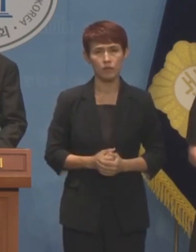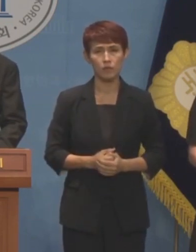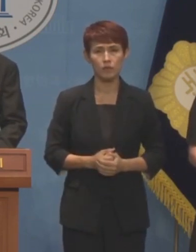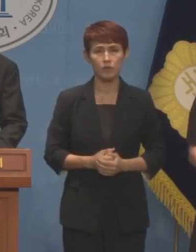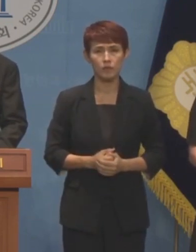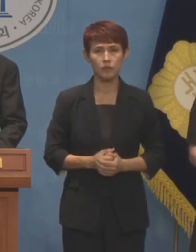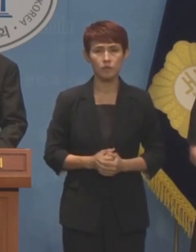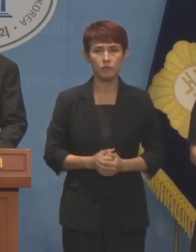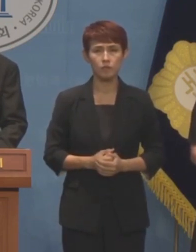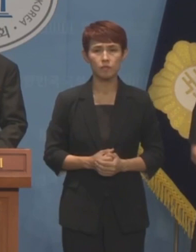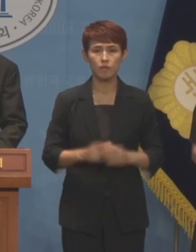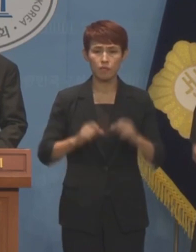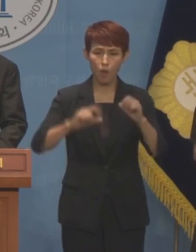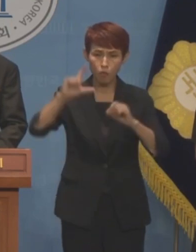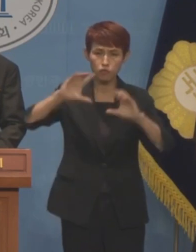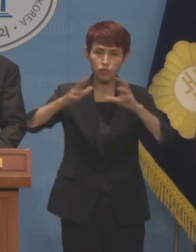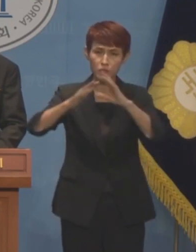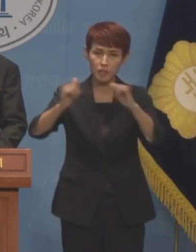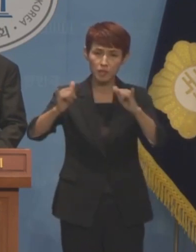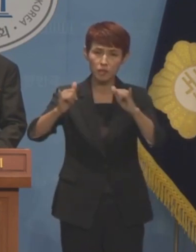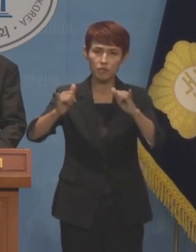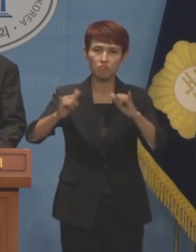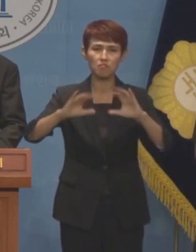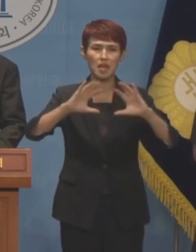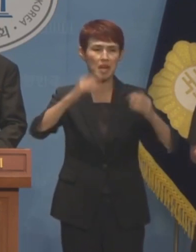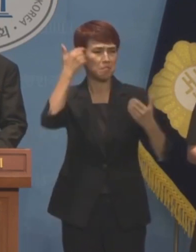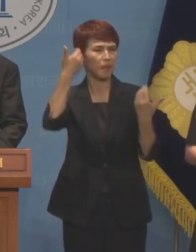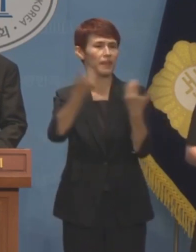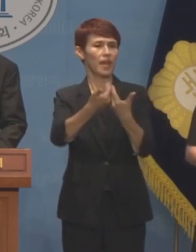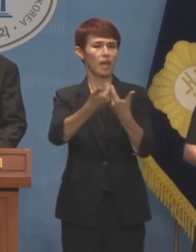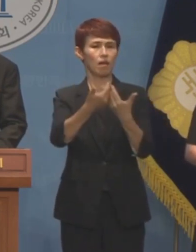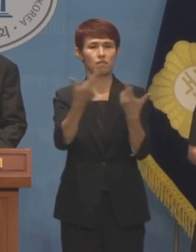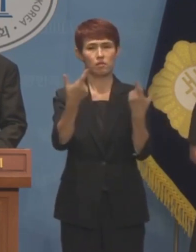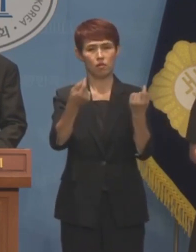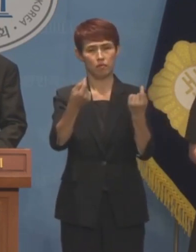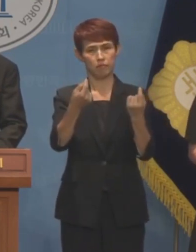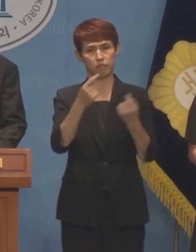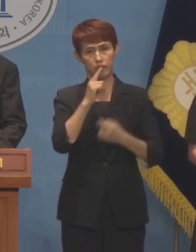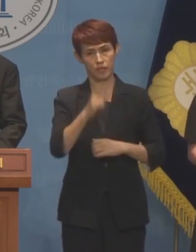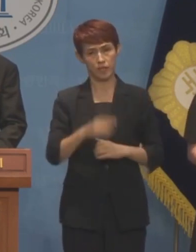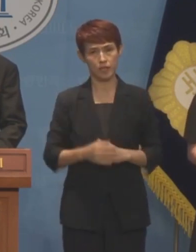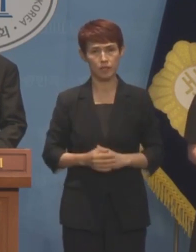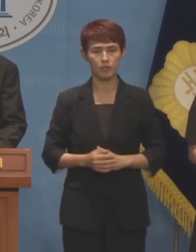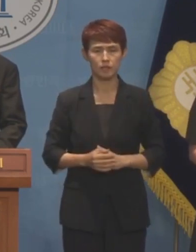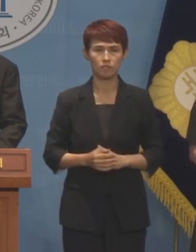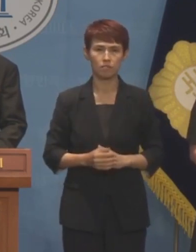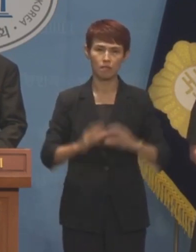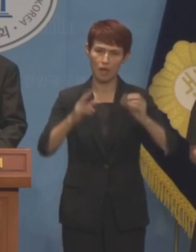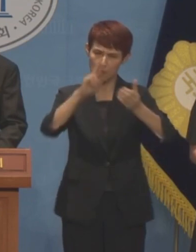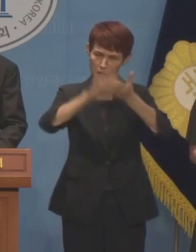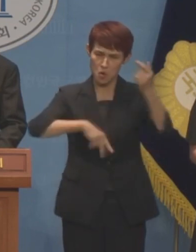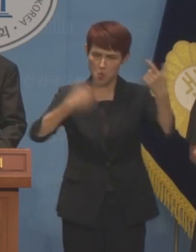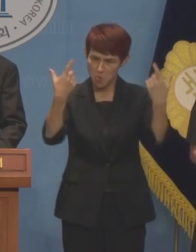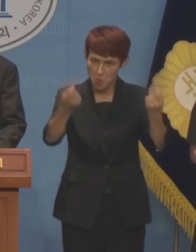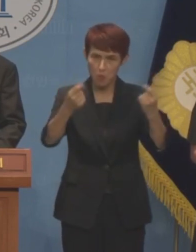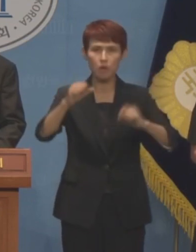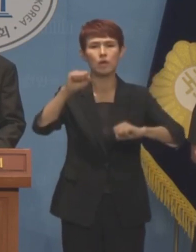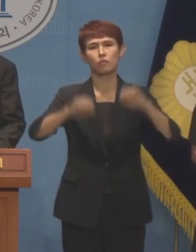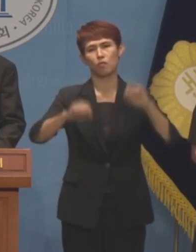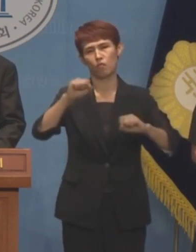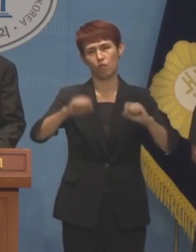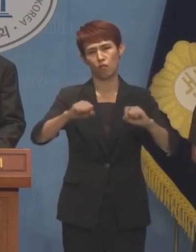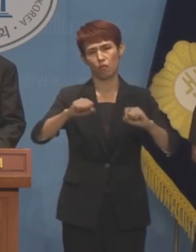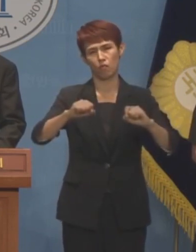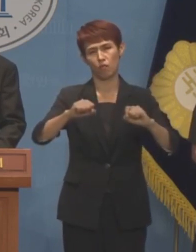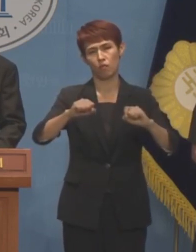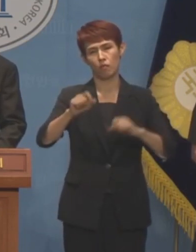그런데 다수 국민을 반국가 세력으로 몰아가며 매국 숭일 행위를